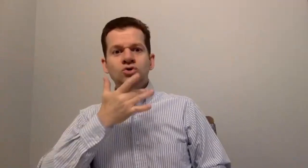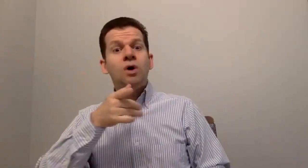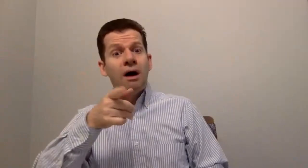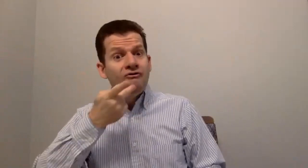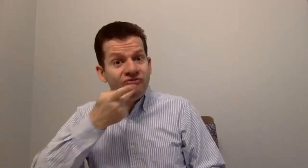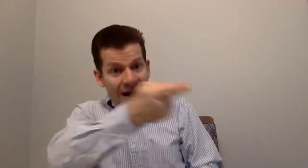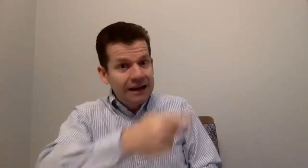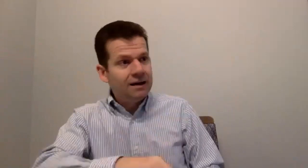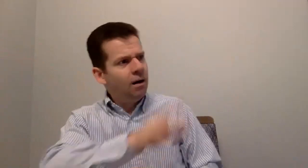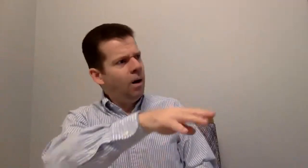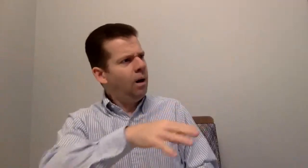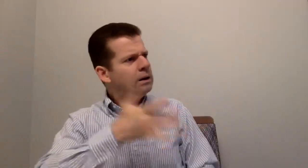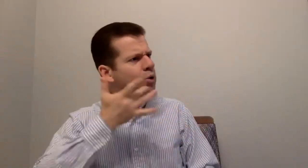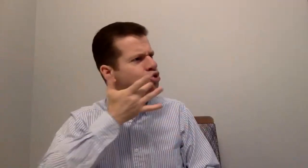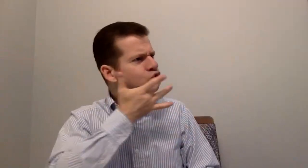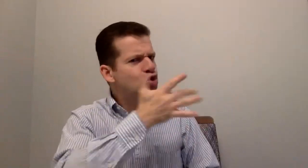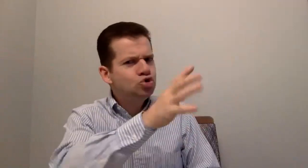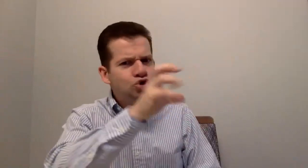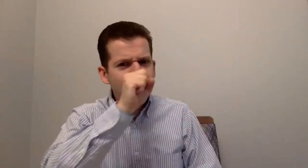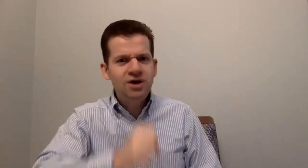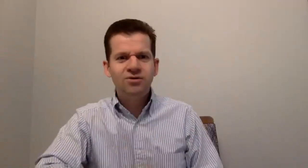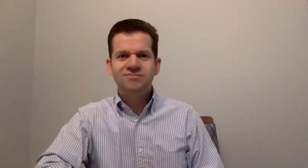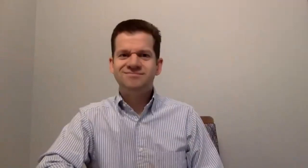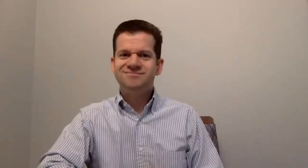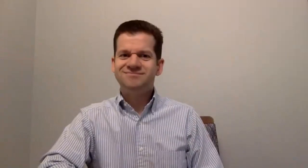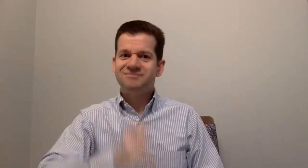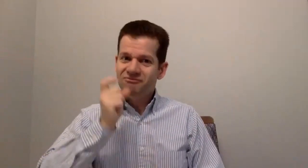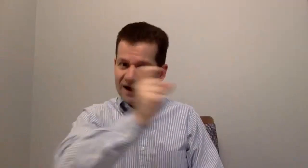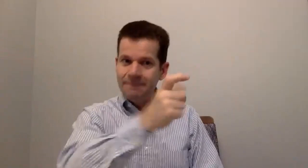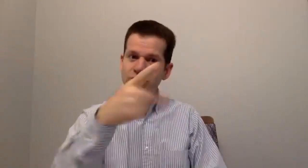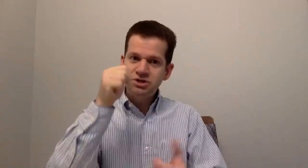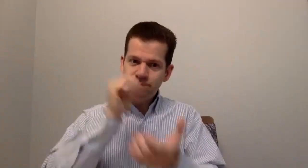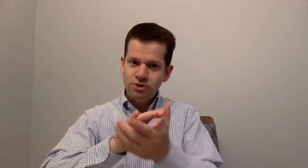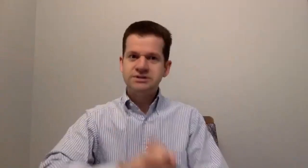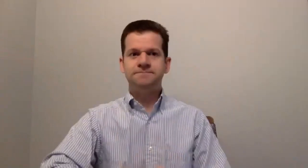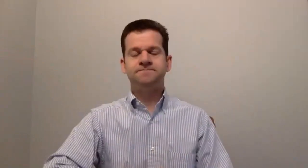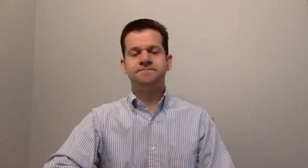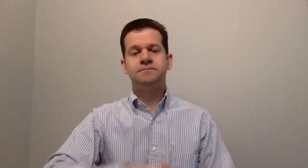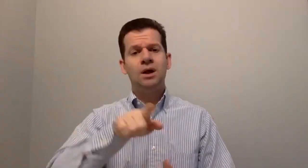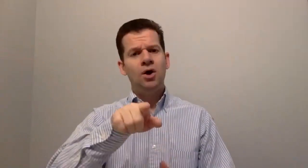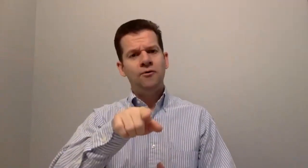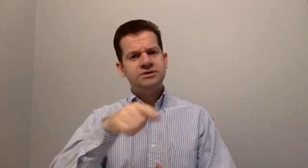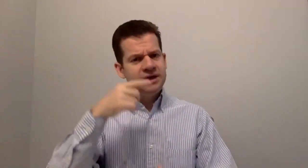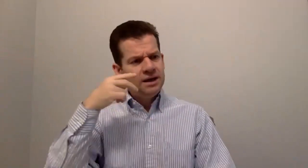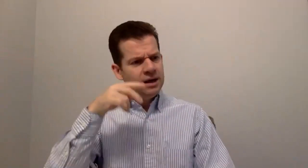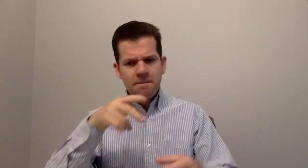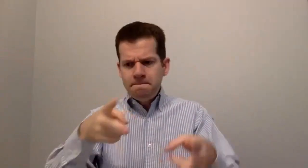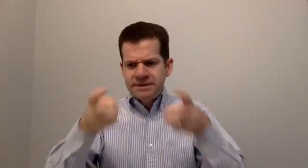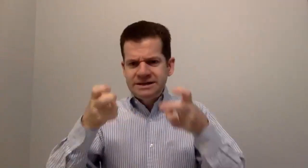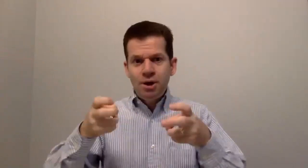gostoso, fala, tá gostoso o cheiro, fala para sua esposa. Você percebeu